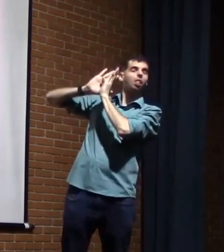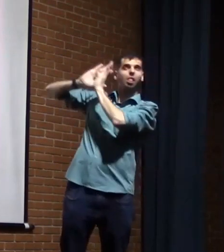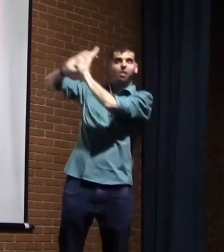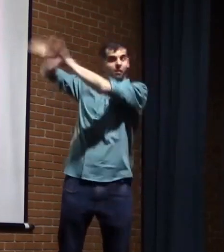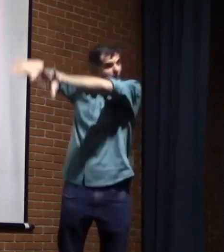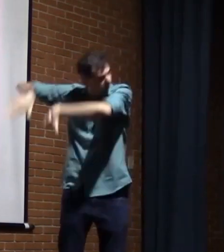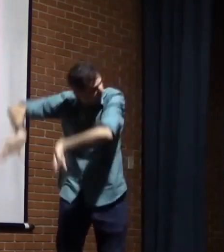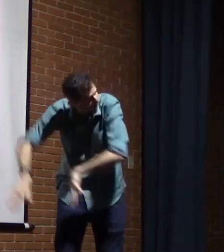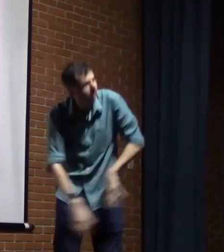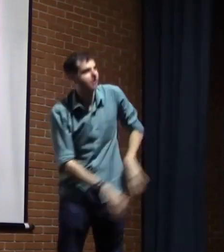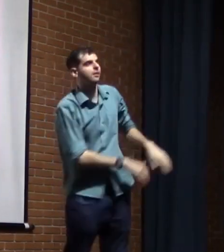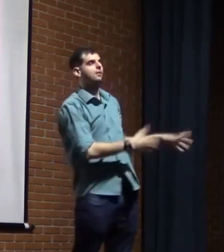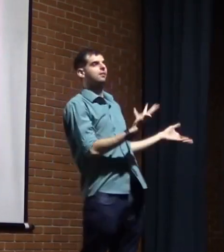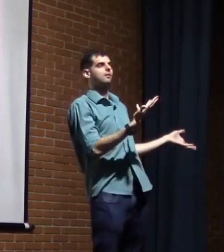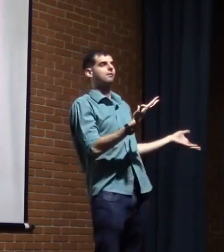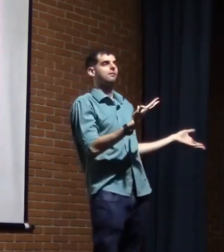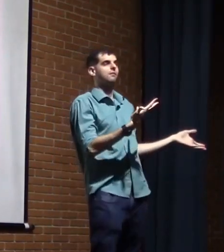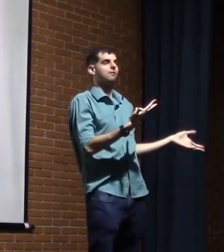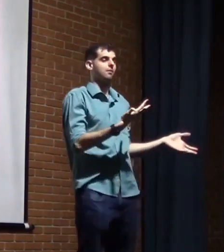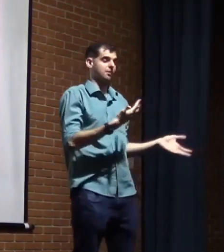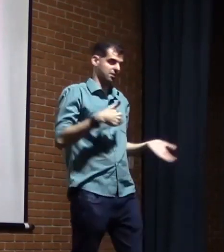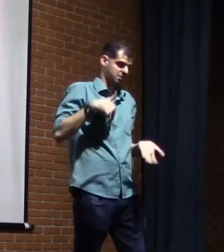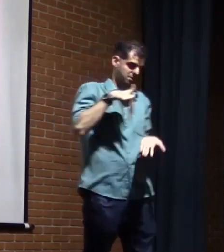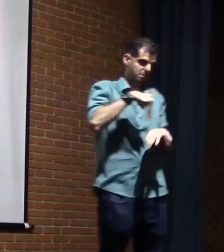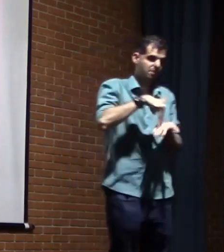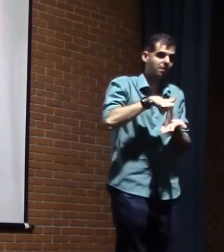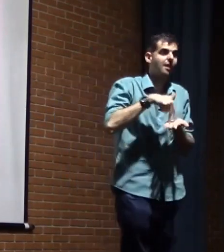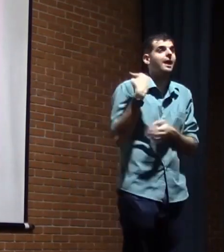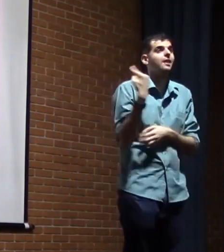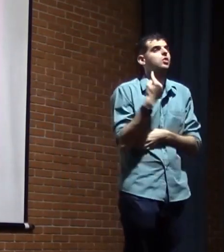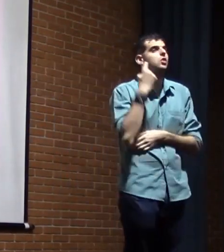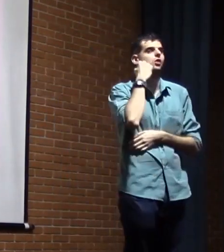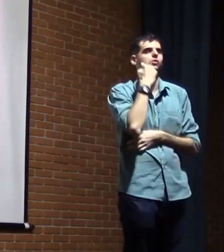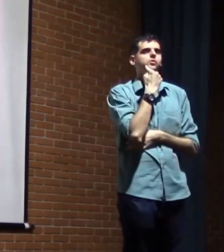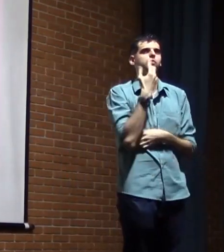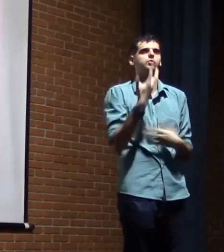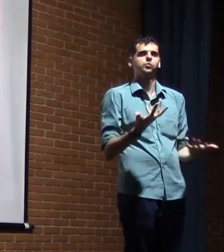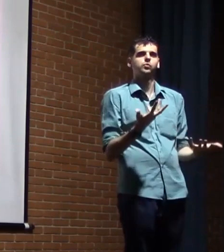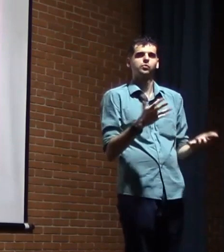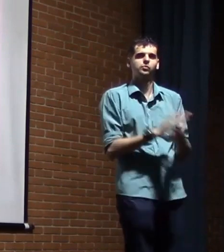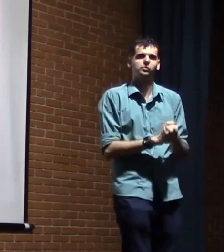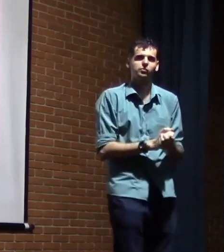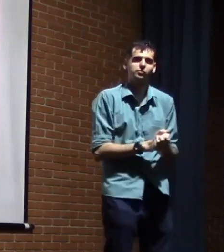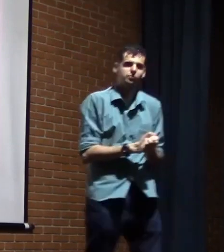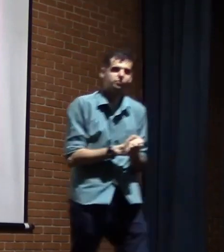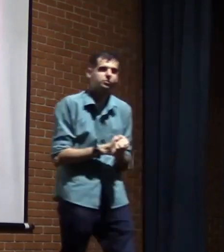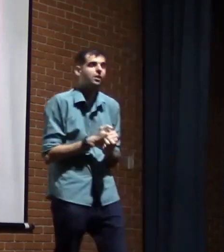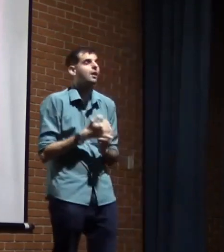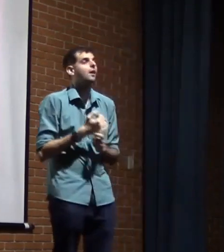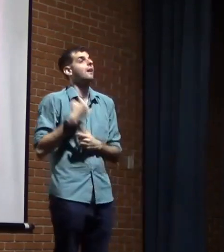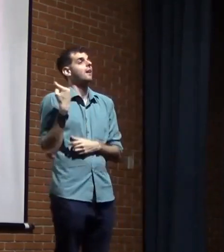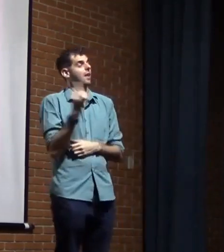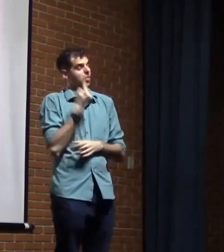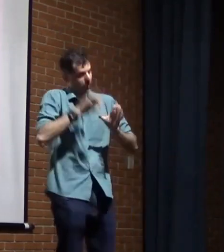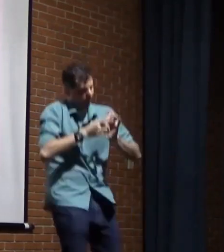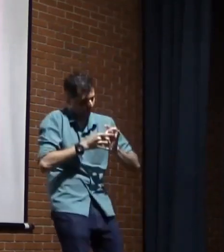colocadas pela cultura ouvinte em cima dos surdos e essa luta dos surdos para que ele consiga esse protagonismo, né?